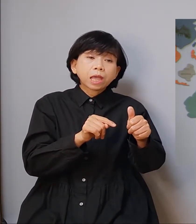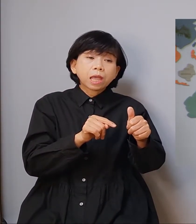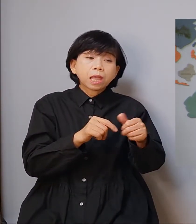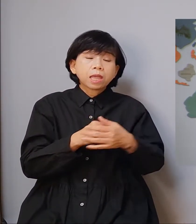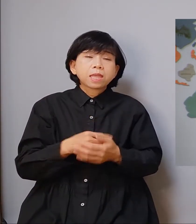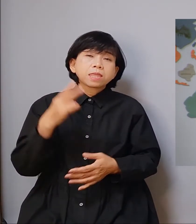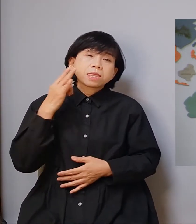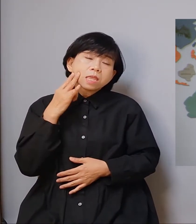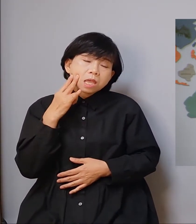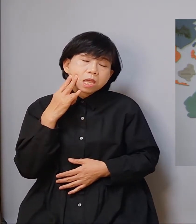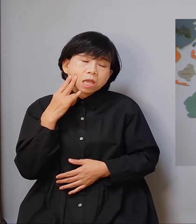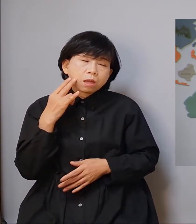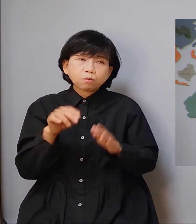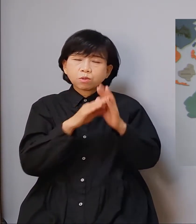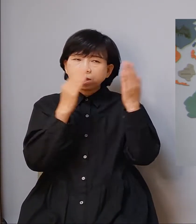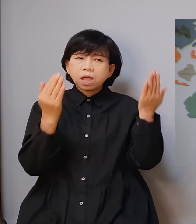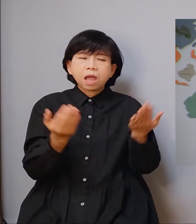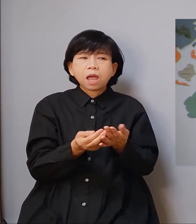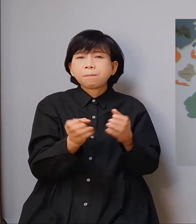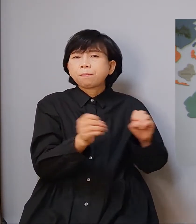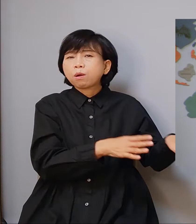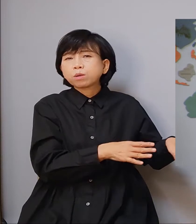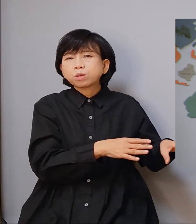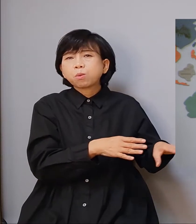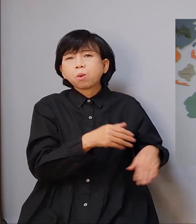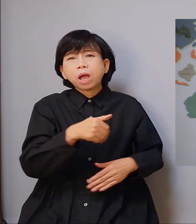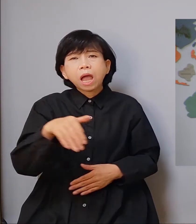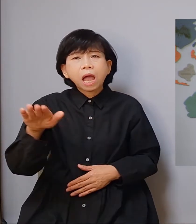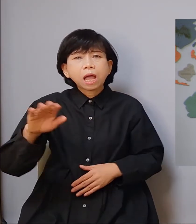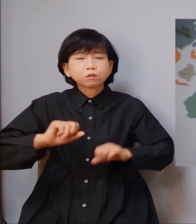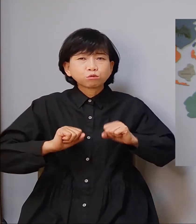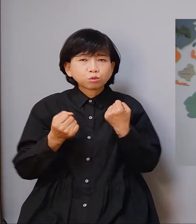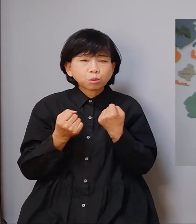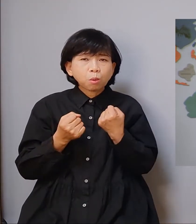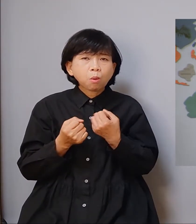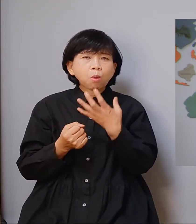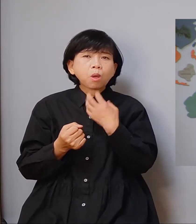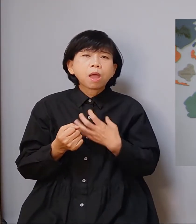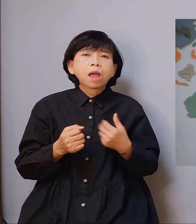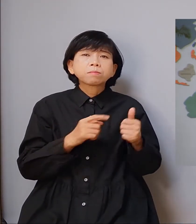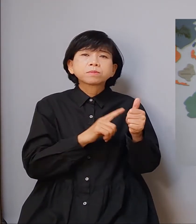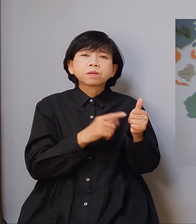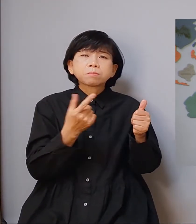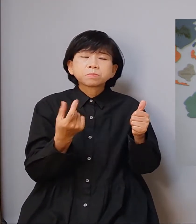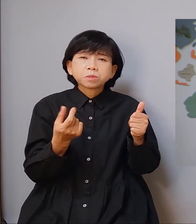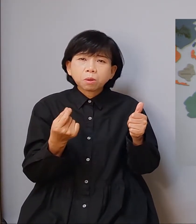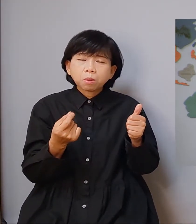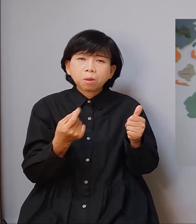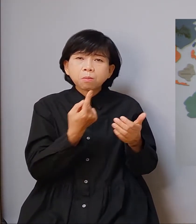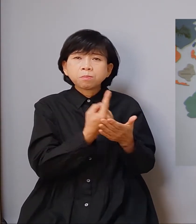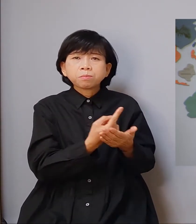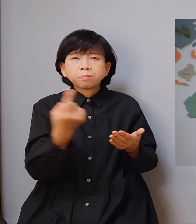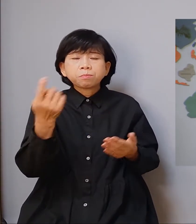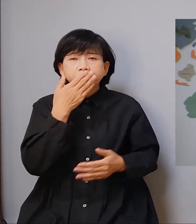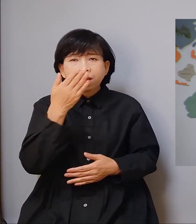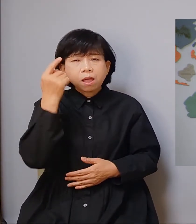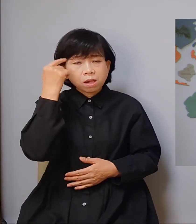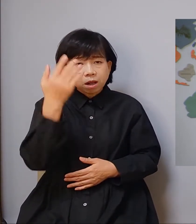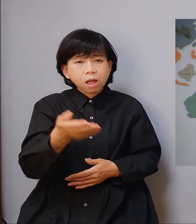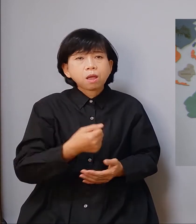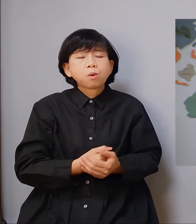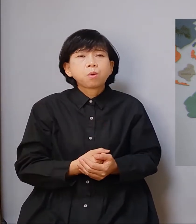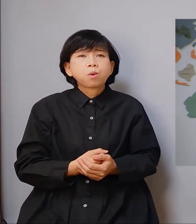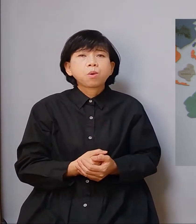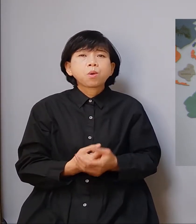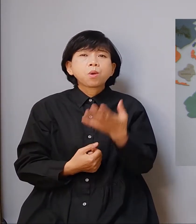가라 하시면 다 버리고 하나님께서 말씀하신 그곳으로 아브라함처럼 떠날 수 있을까요? 아브라함의